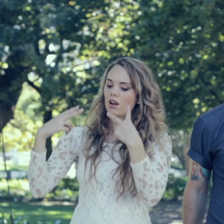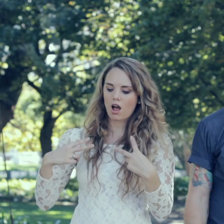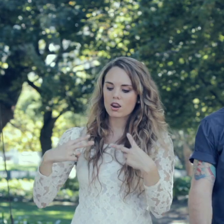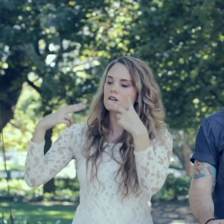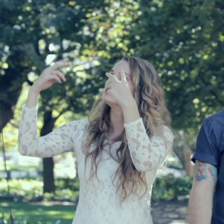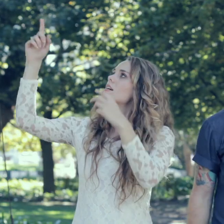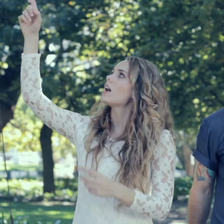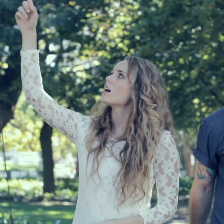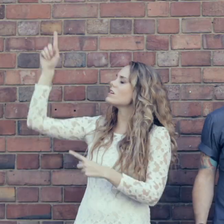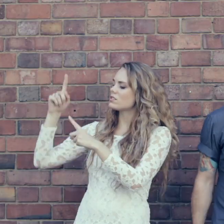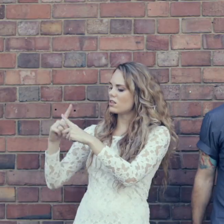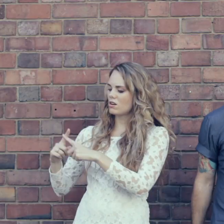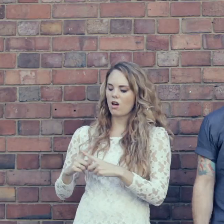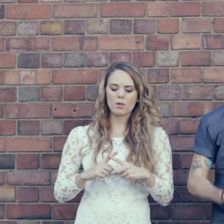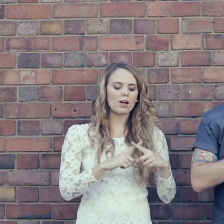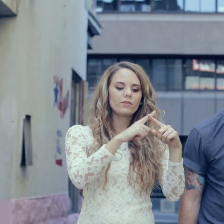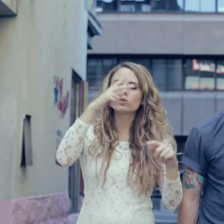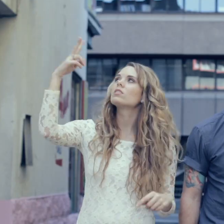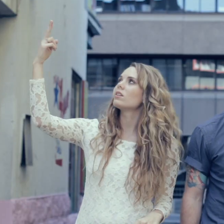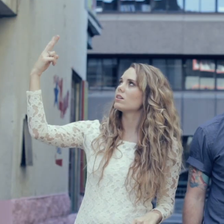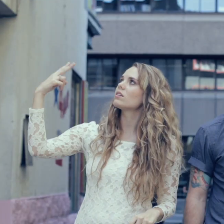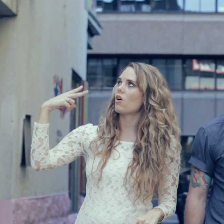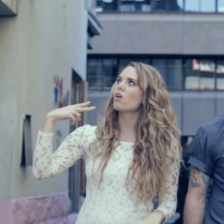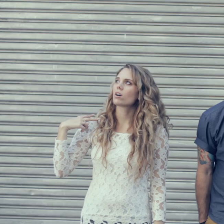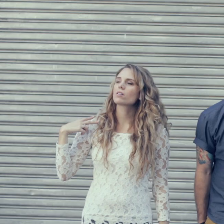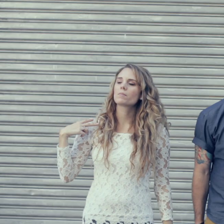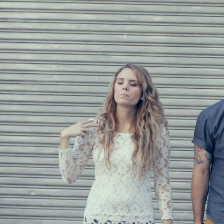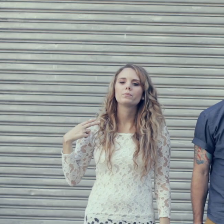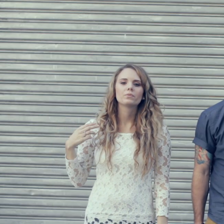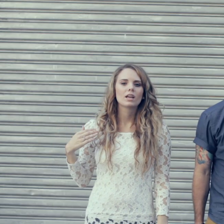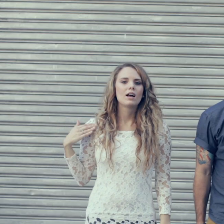Jy sien alles, jy sien al my foute.